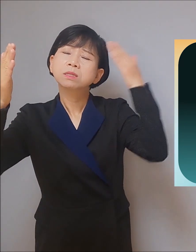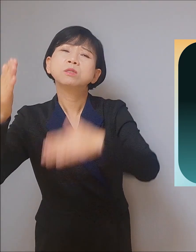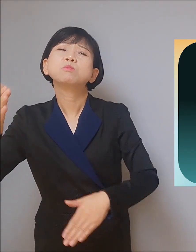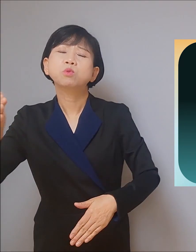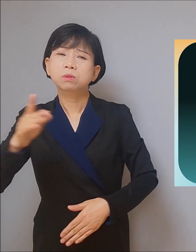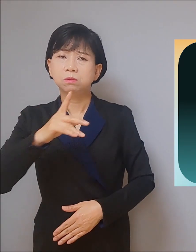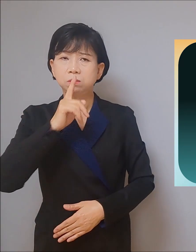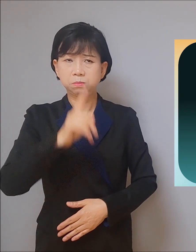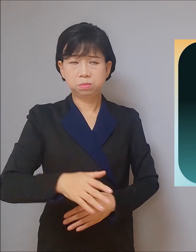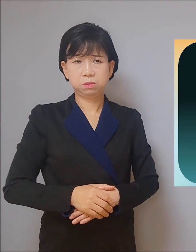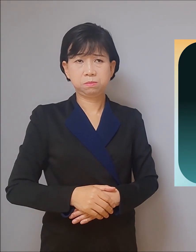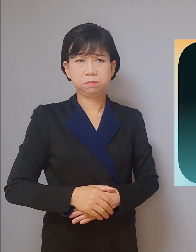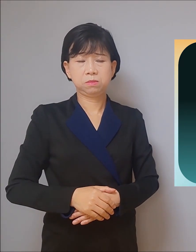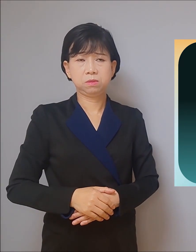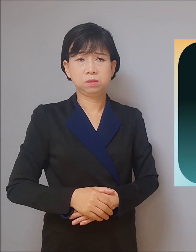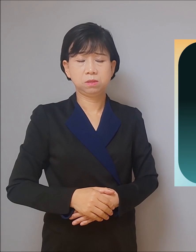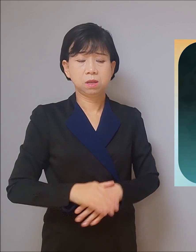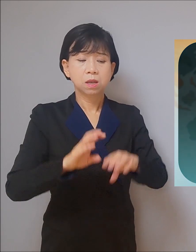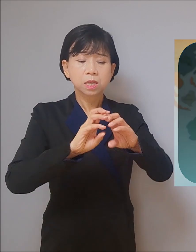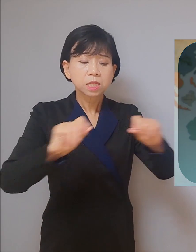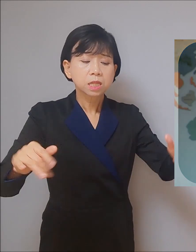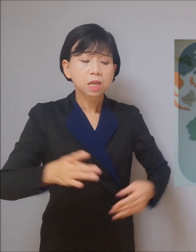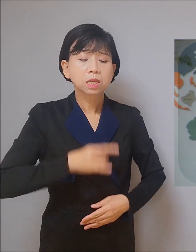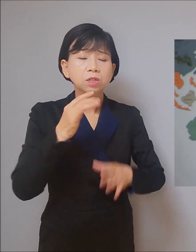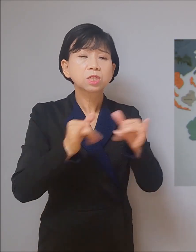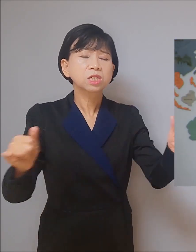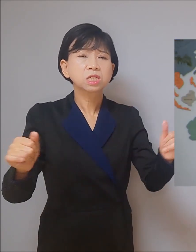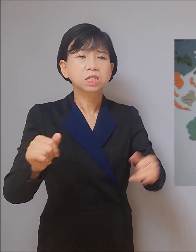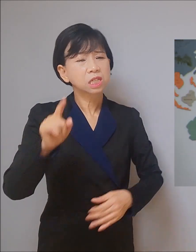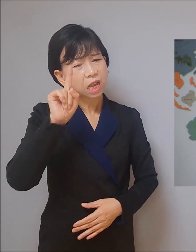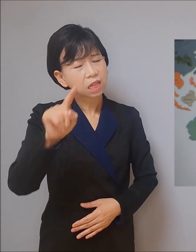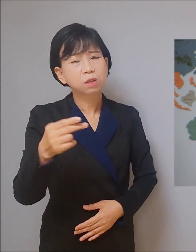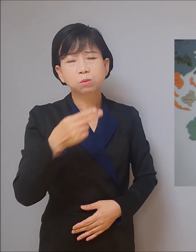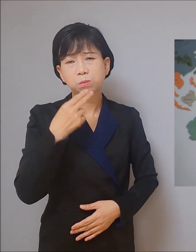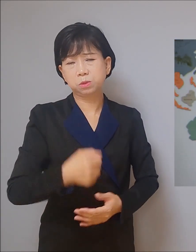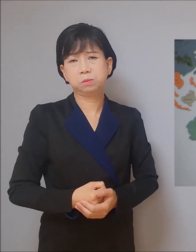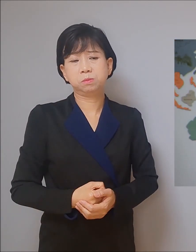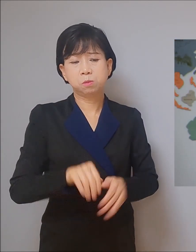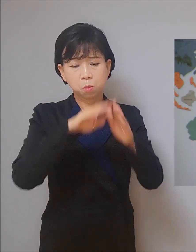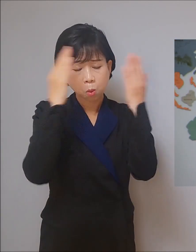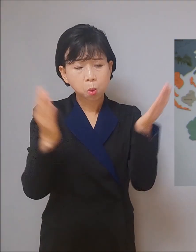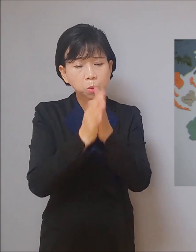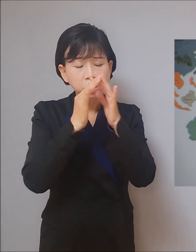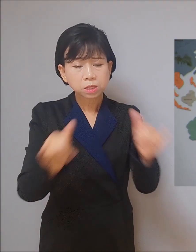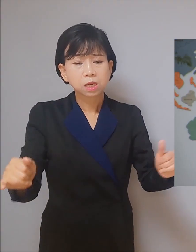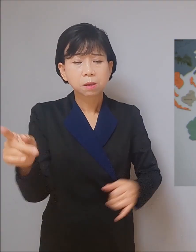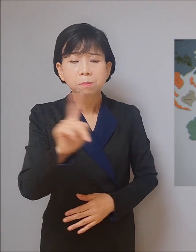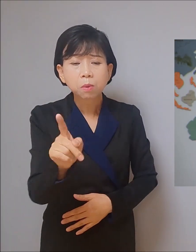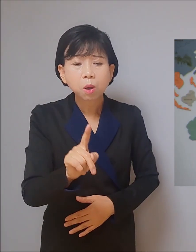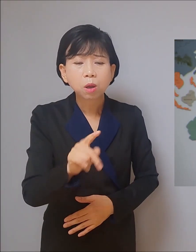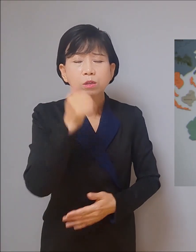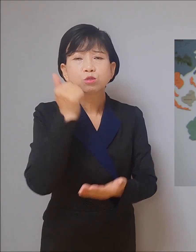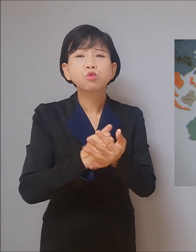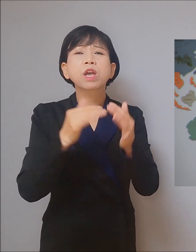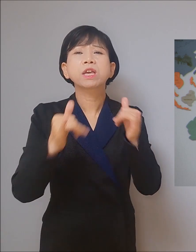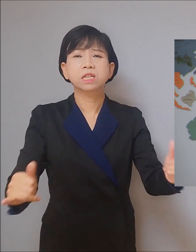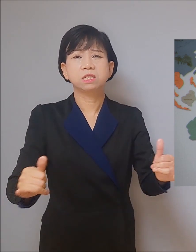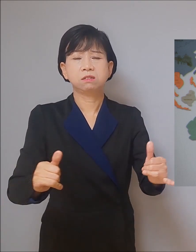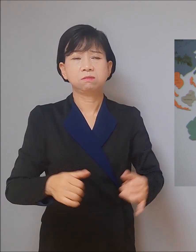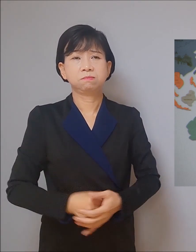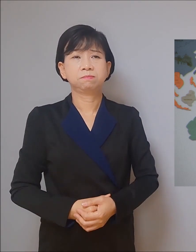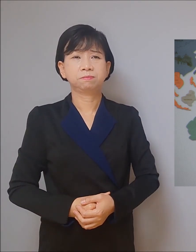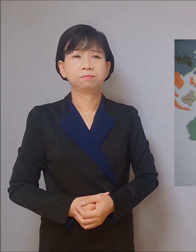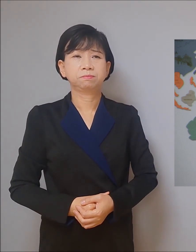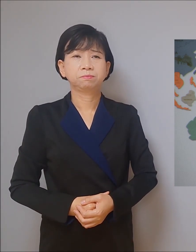못하더니 아멘. 이 땅에 의인은 없다. 하나도 없습니다. 모든 사람이 다 어떤 사람이다? 죄인이다